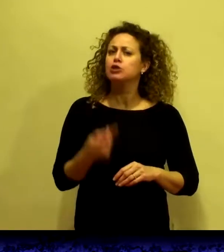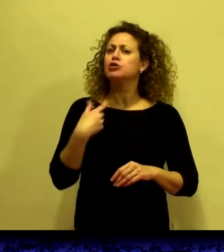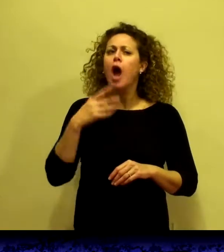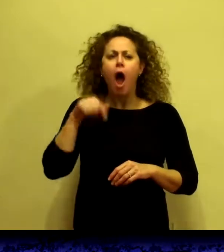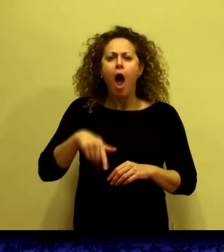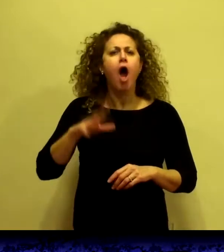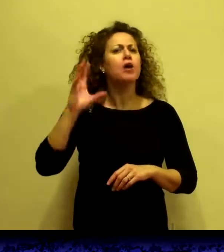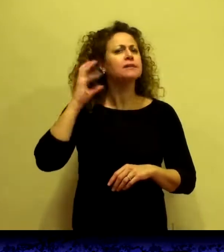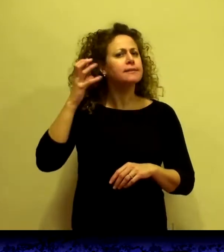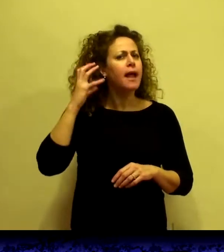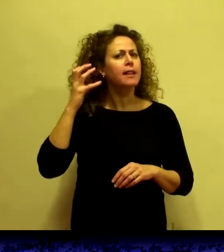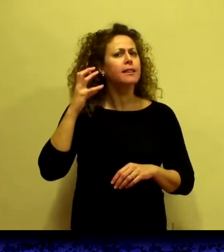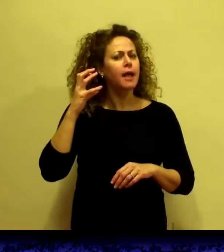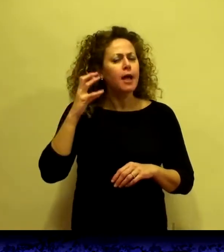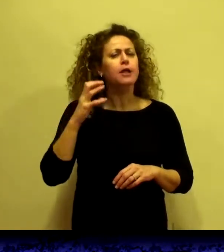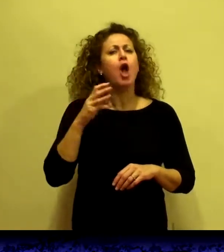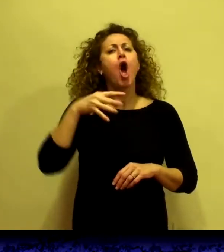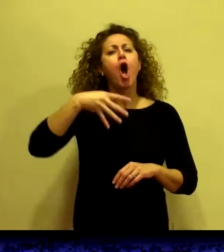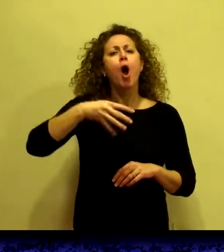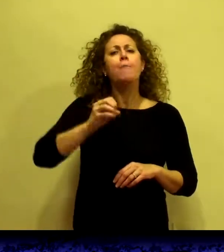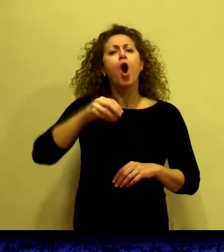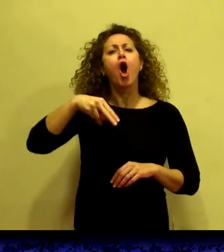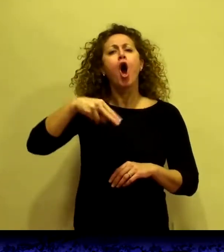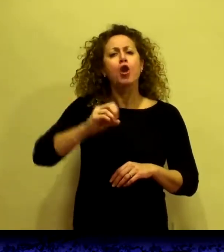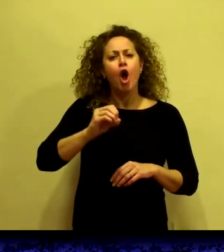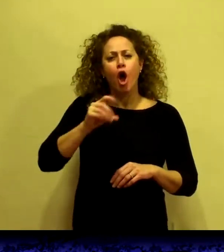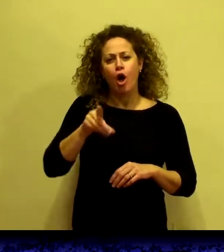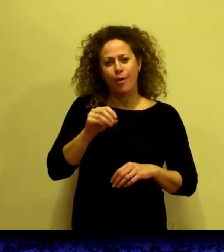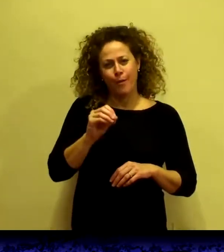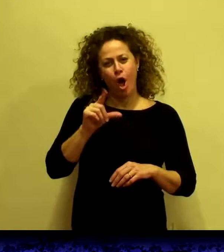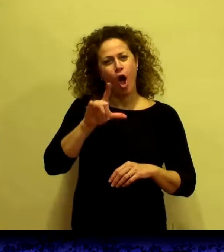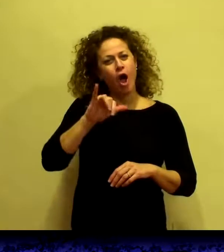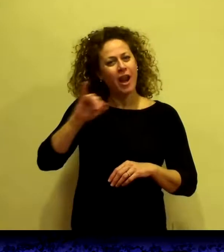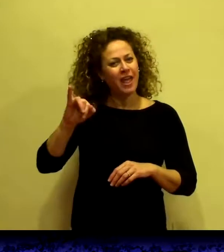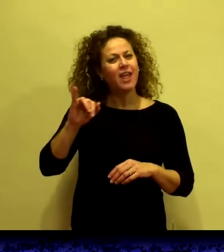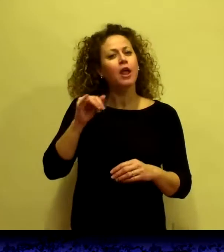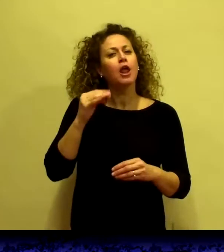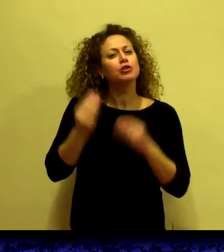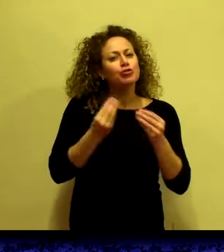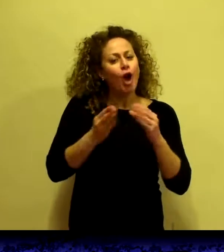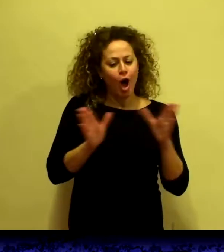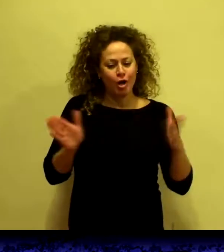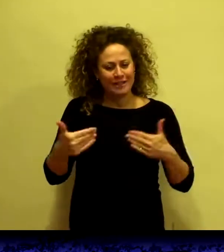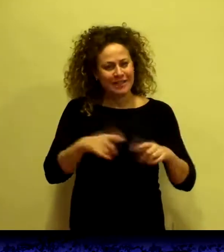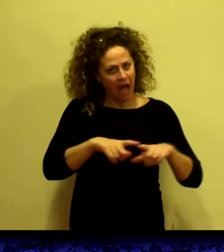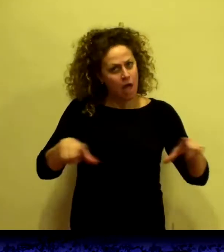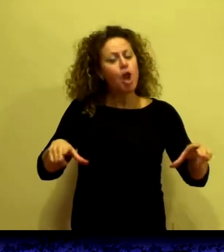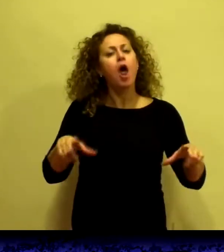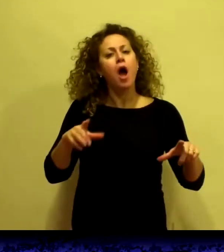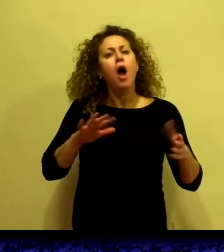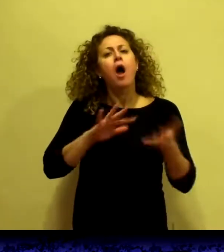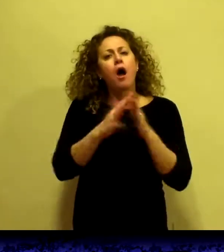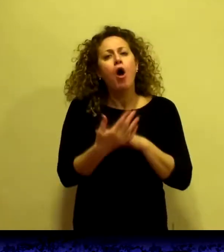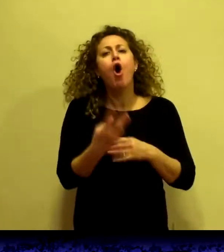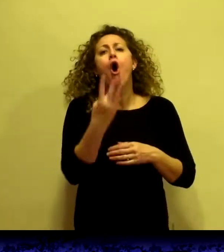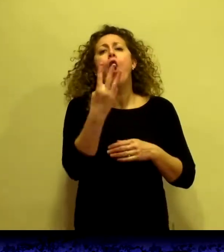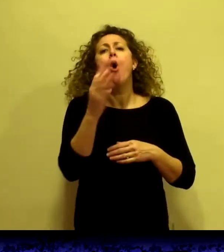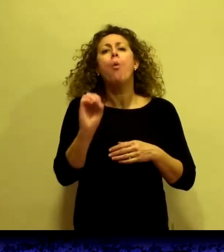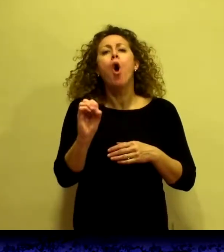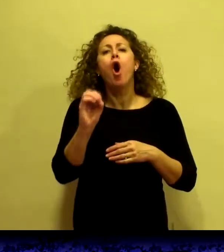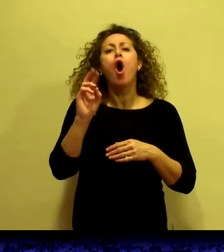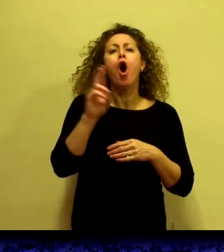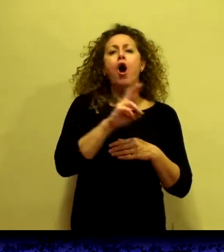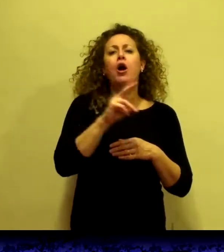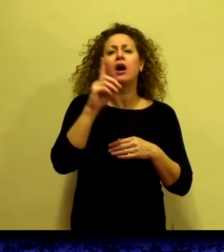Monopoli World, cioè che comprende tutte le strade di del varie mondo. Città, sì, di varie,